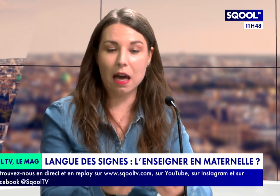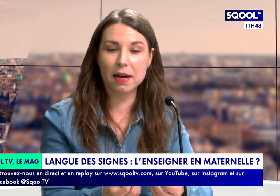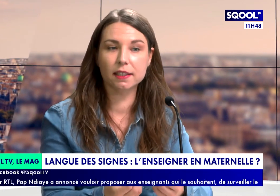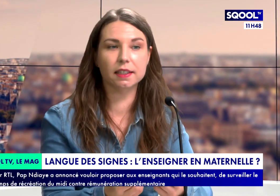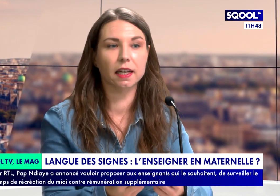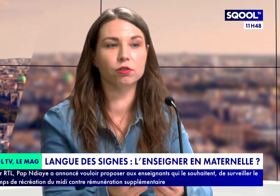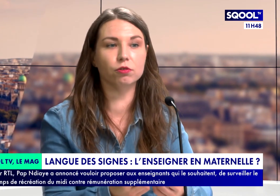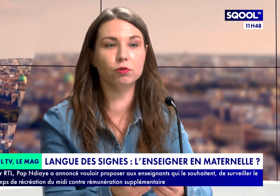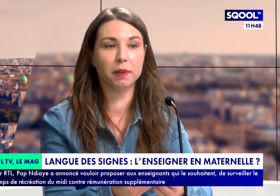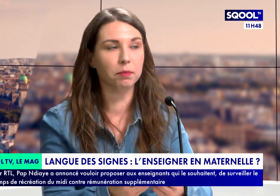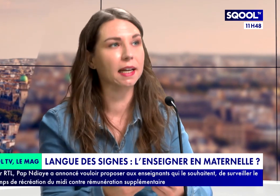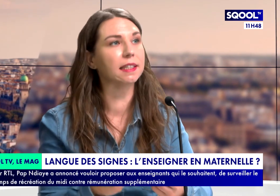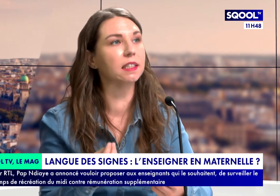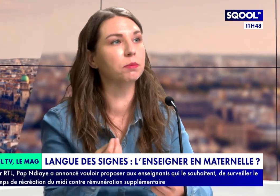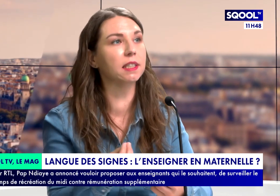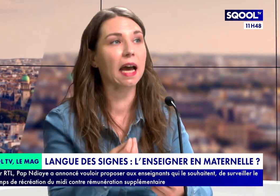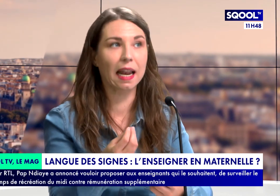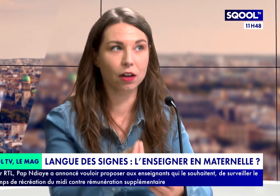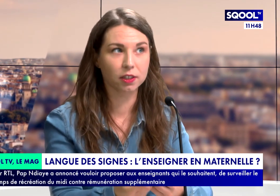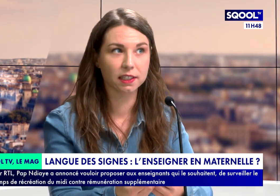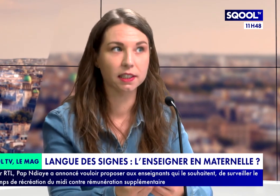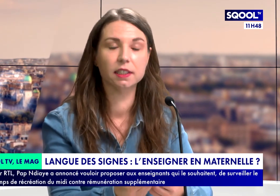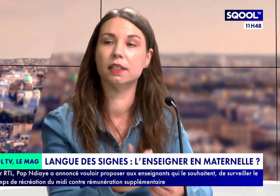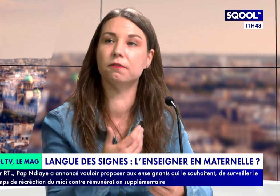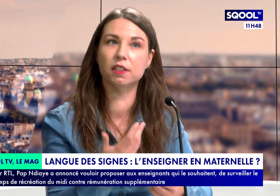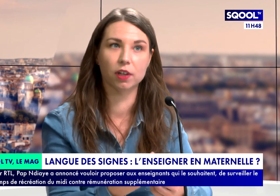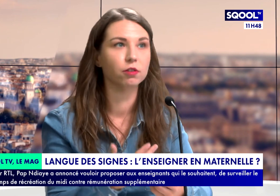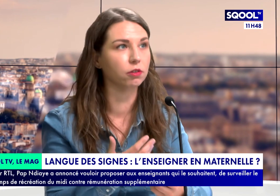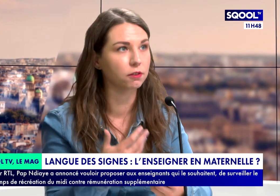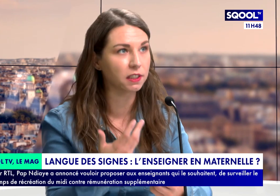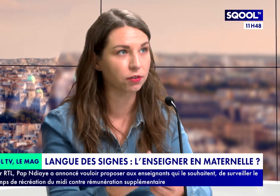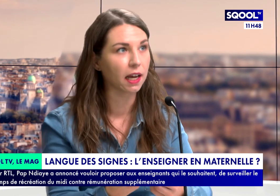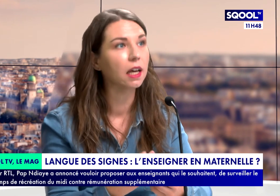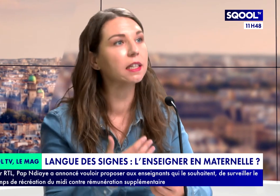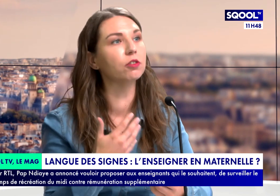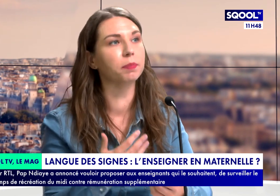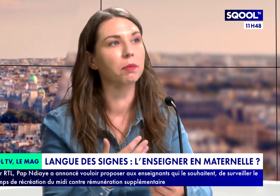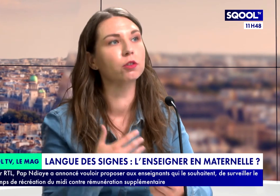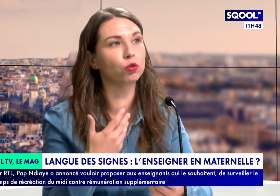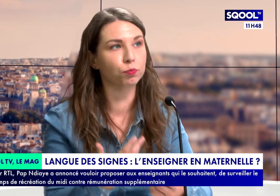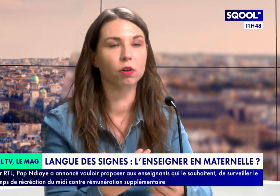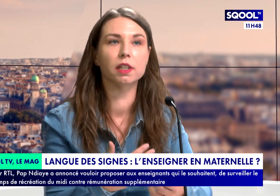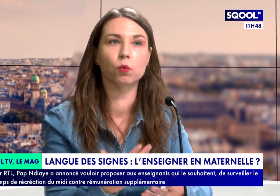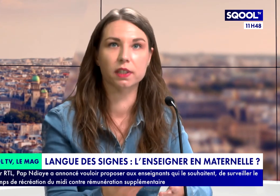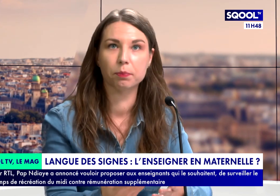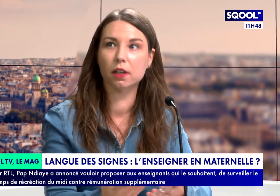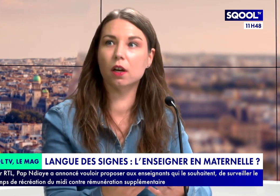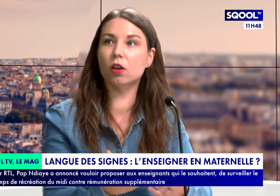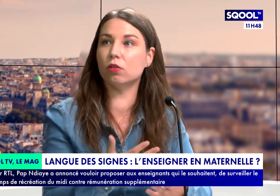base, ce serait de lui permettre l'accessibilité à la langue des signes, qui est visuelle, une langue visuelle, qui lui permet de comprendre des concepts que